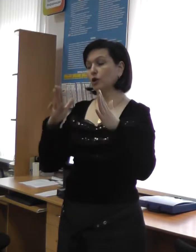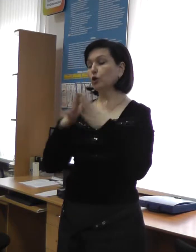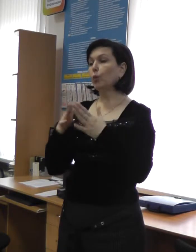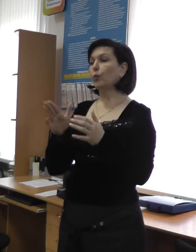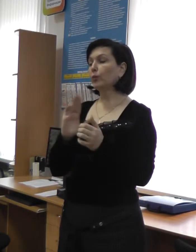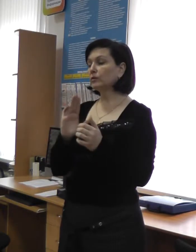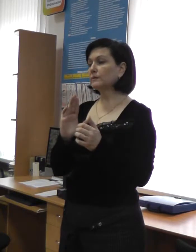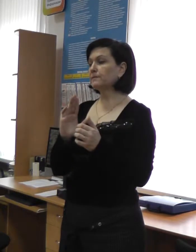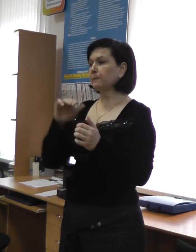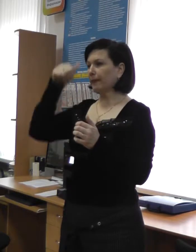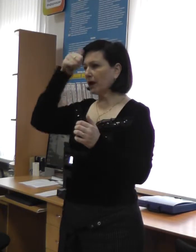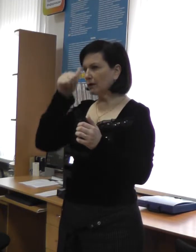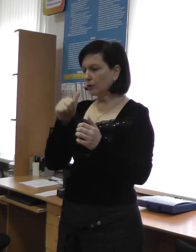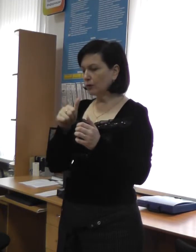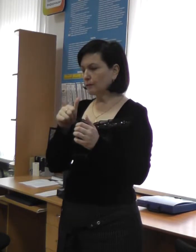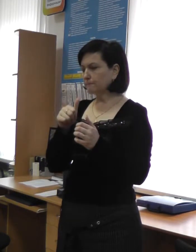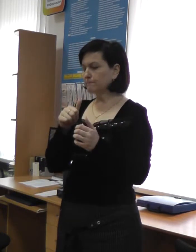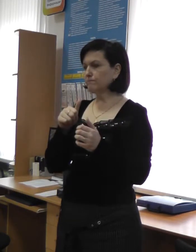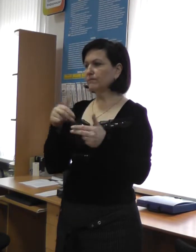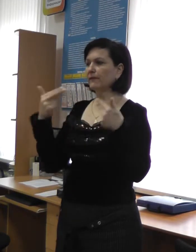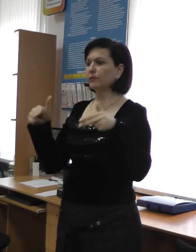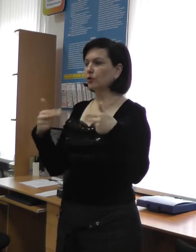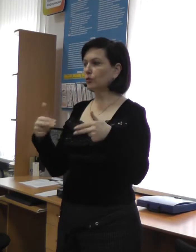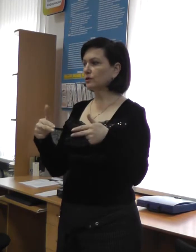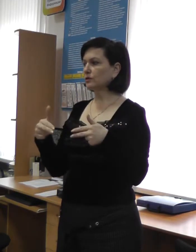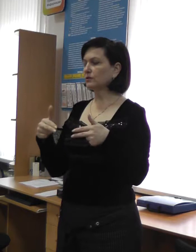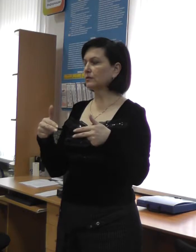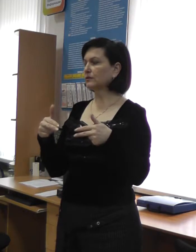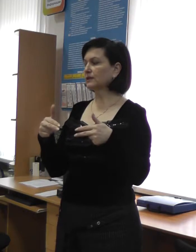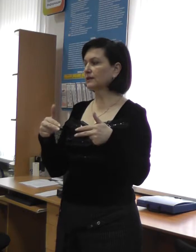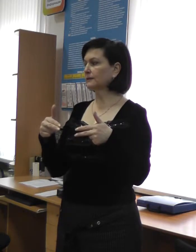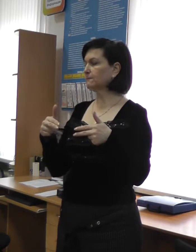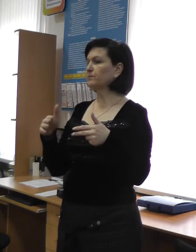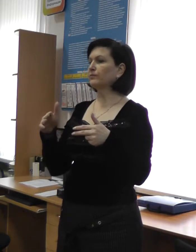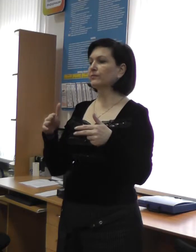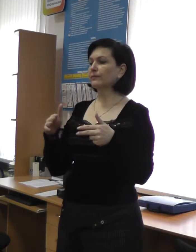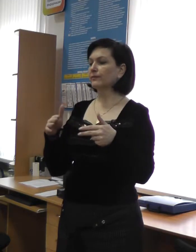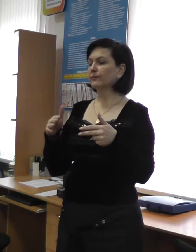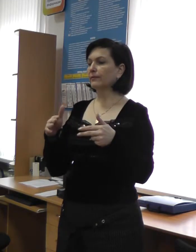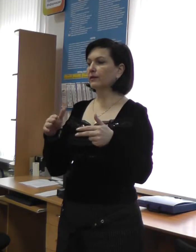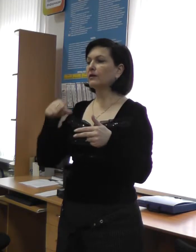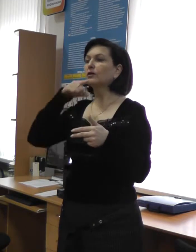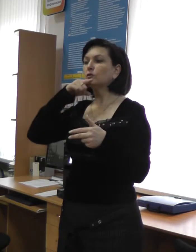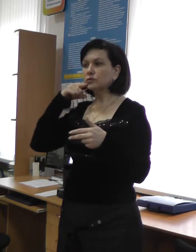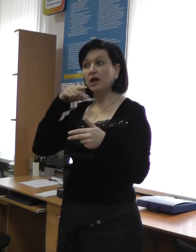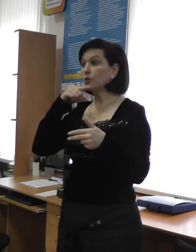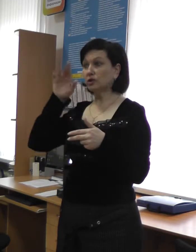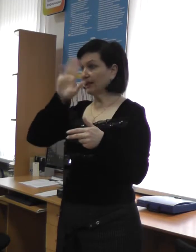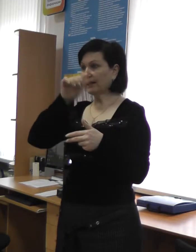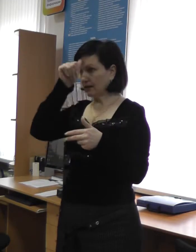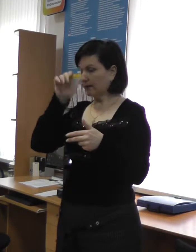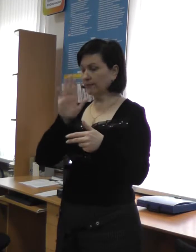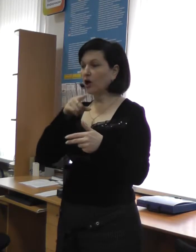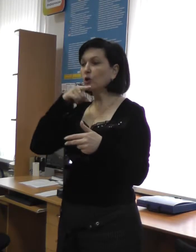принадлежал потомственному почетному гражданину города Пятигорска, меценату и благотворителю, русскому купцу с